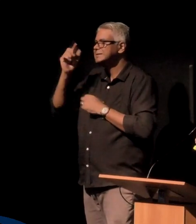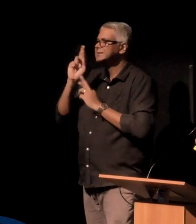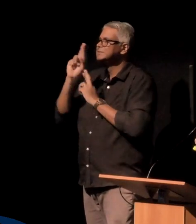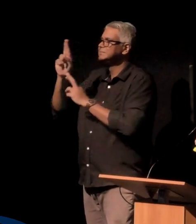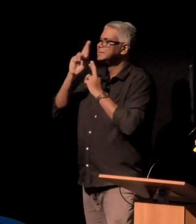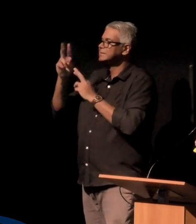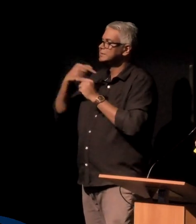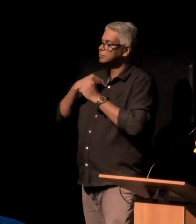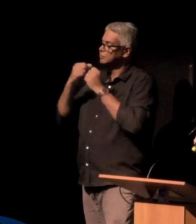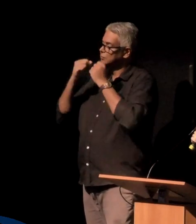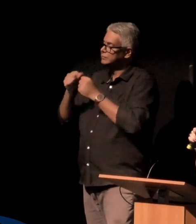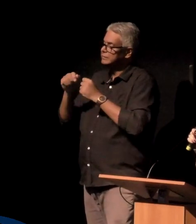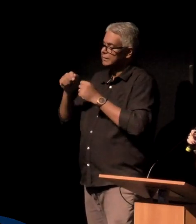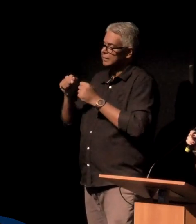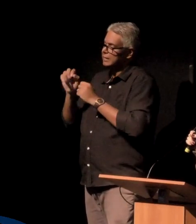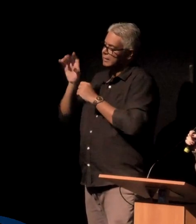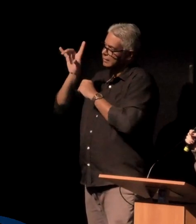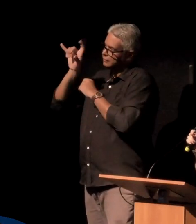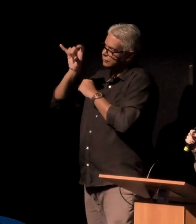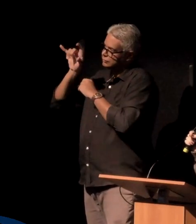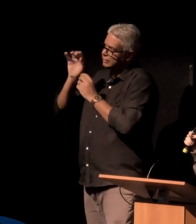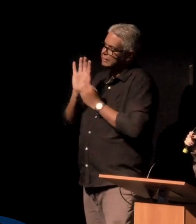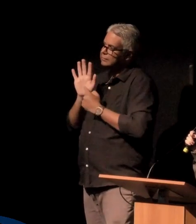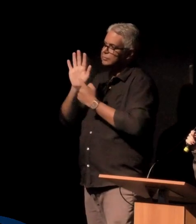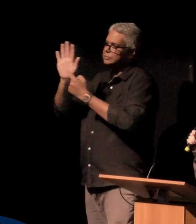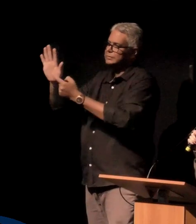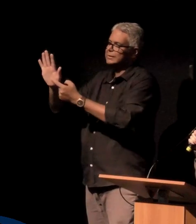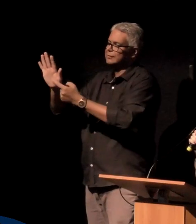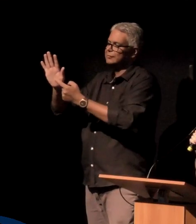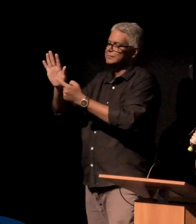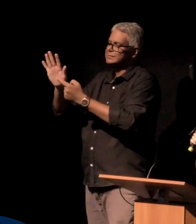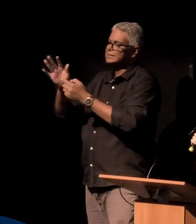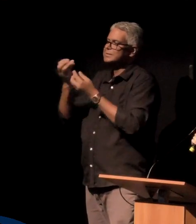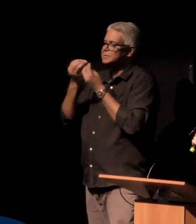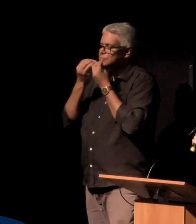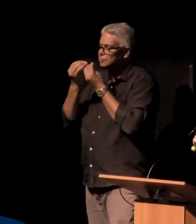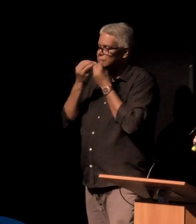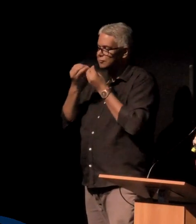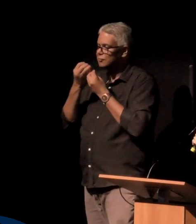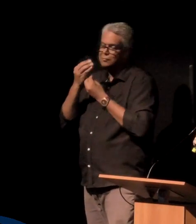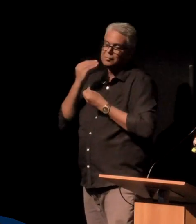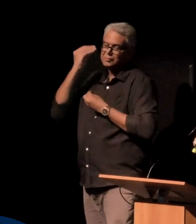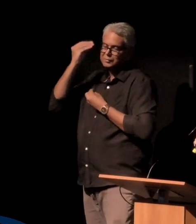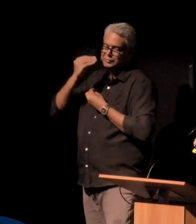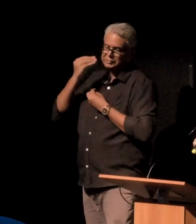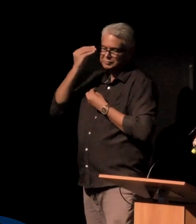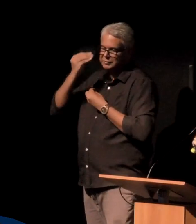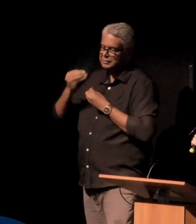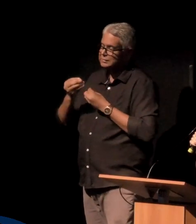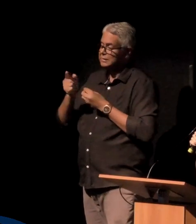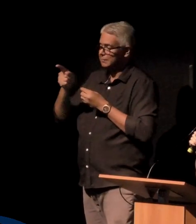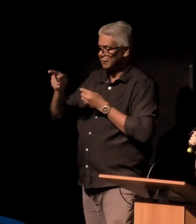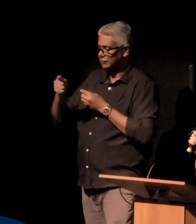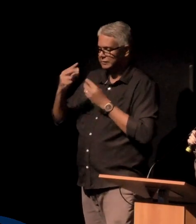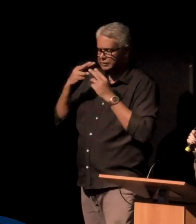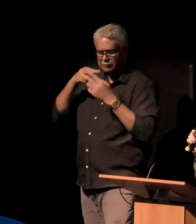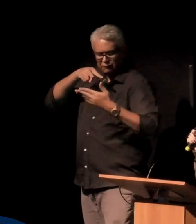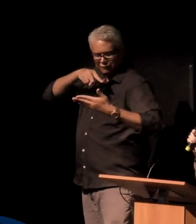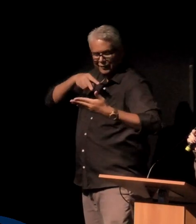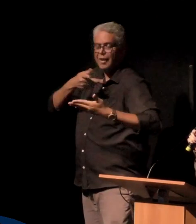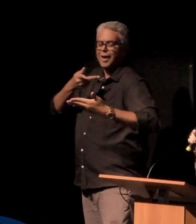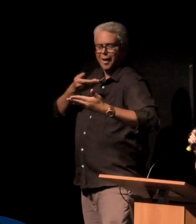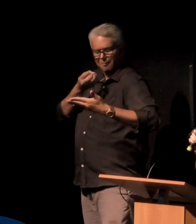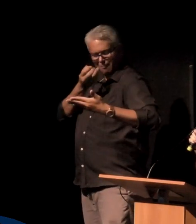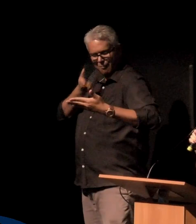Instagram para vocês verem né Espero que tenha Impacto positivo aí com toda a rede né de estímulo para eu acontecer realmente